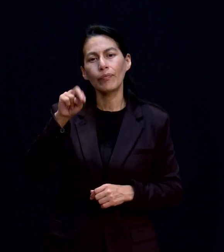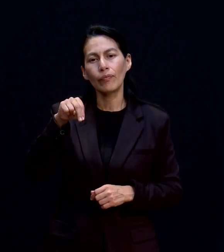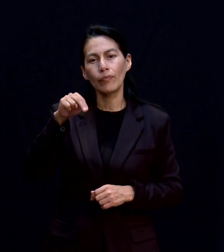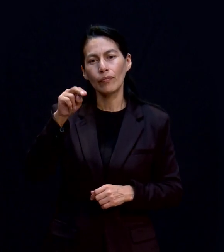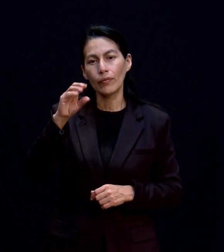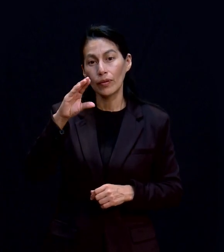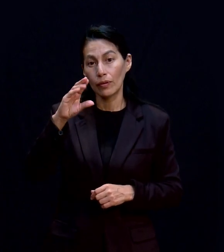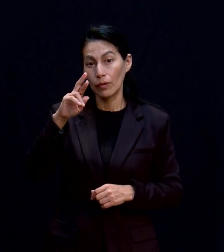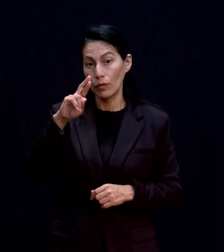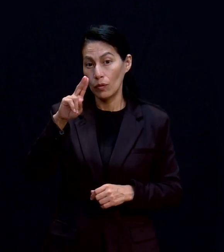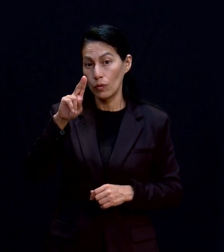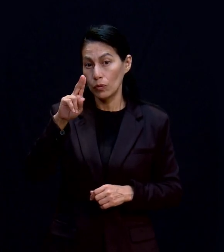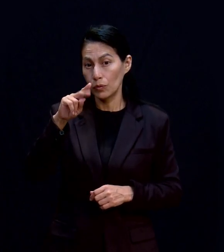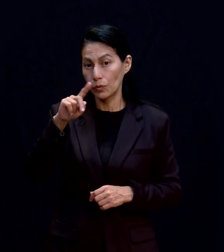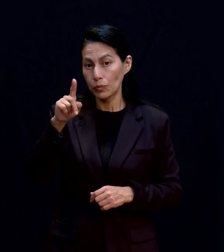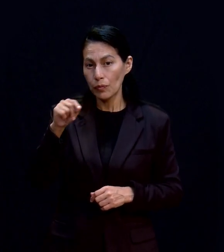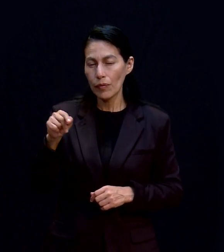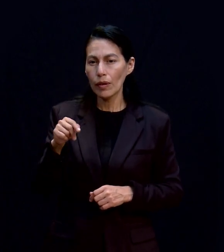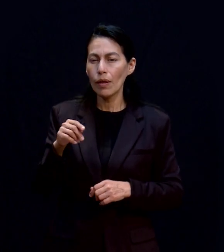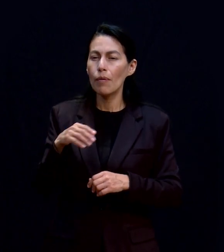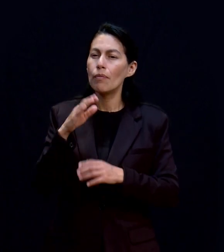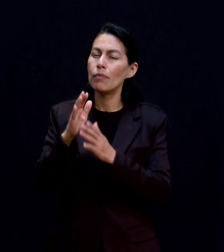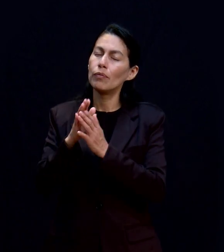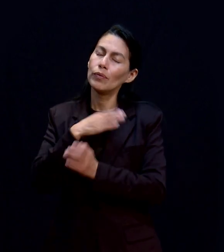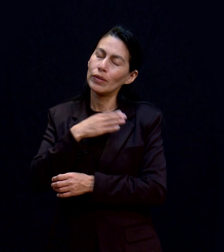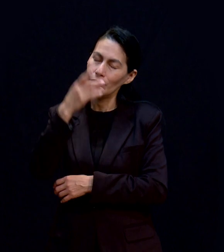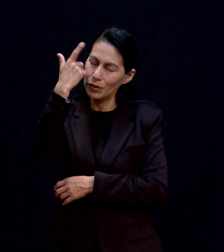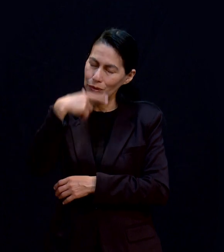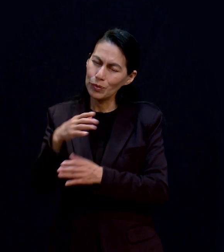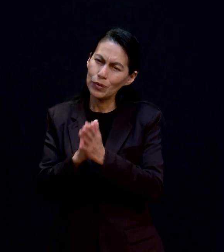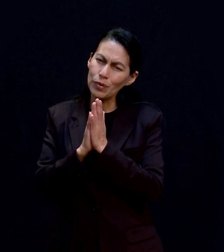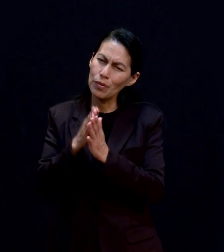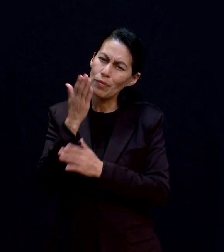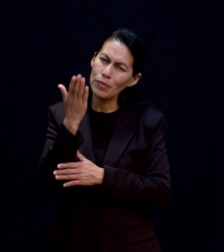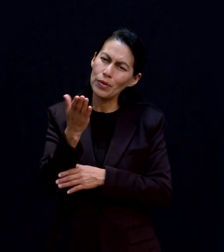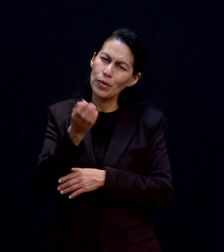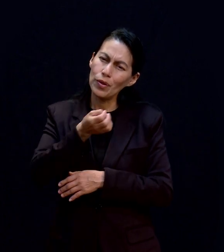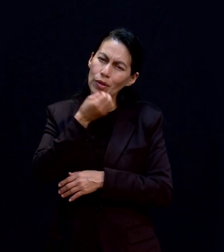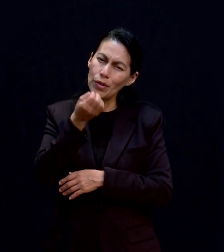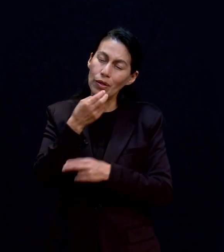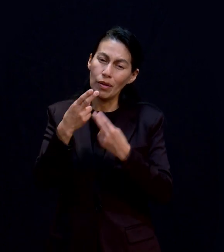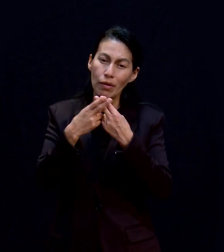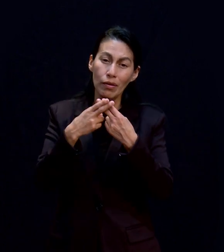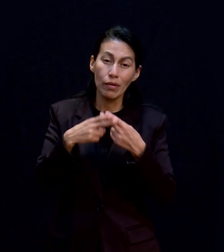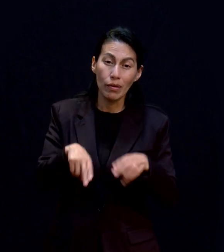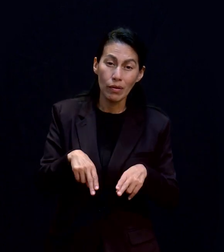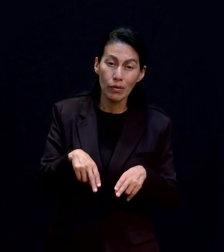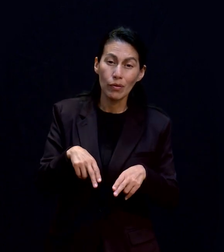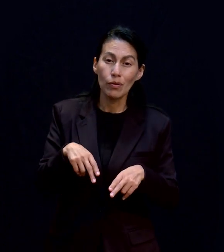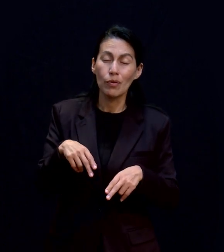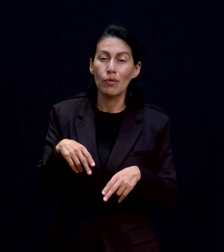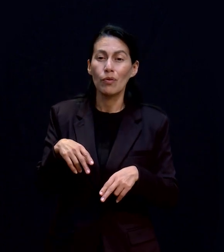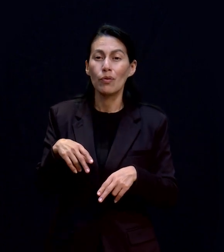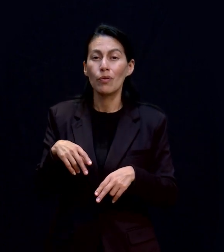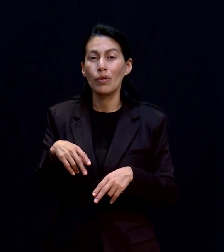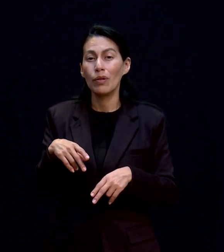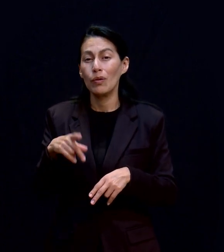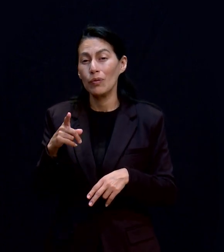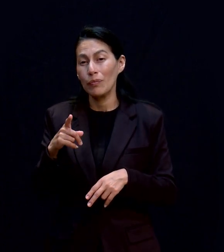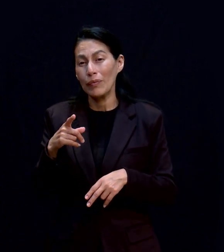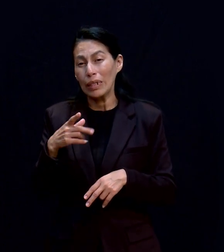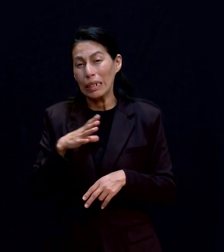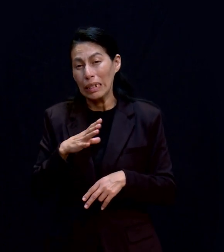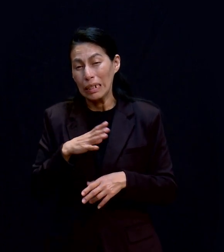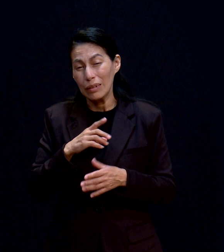todos pido oración por mi nieto brett un joven de 17 años que tiene una lucha muy dura contra una